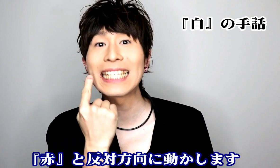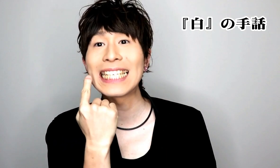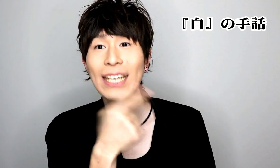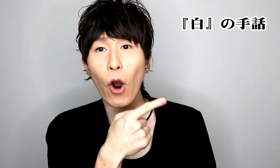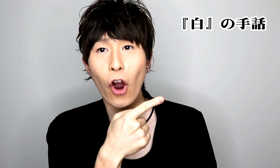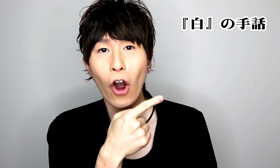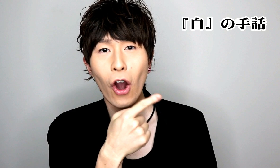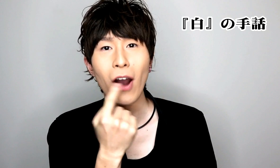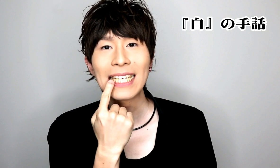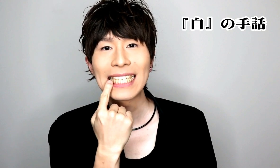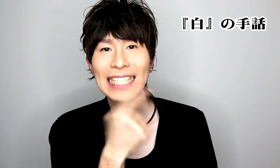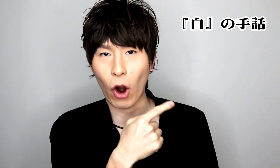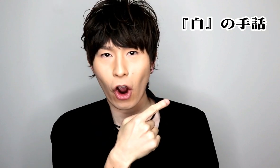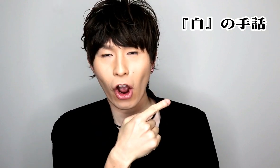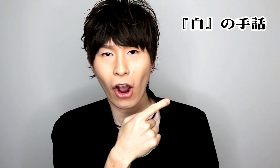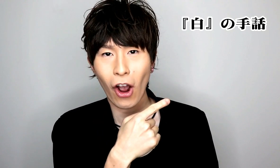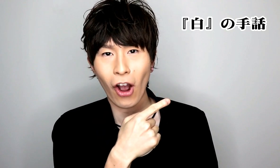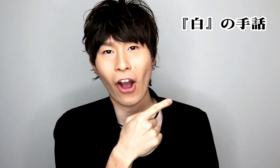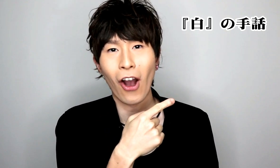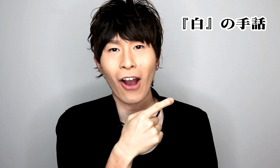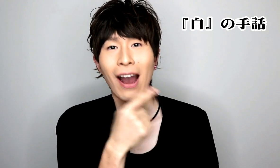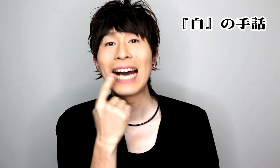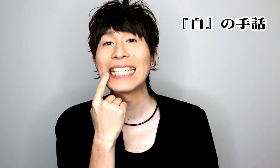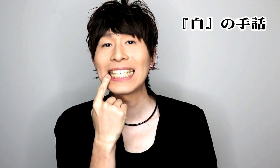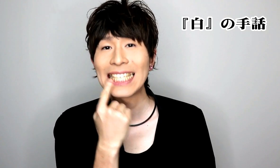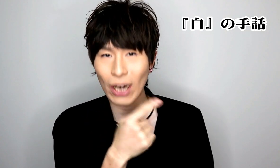白、白、白、